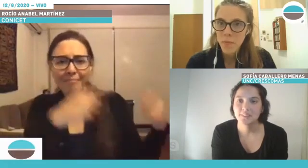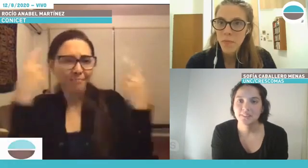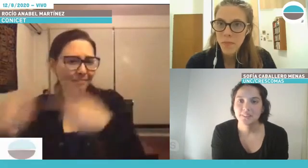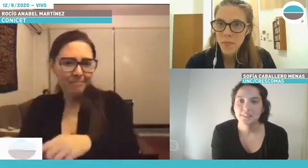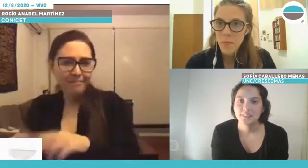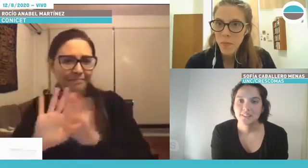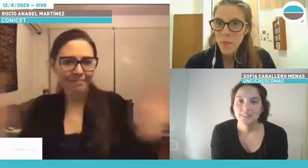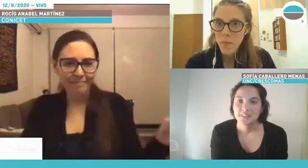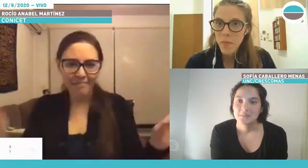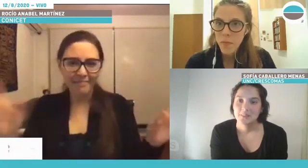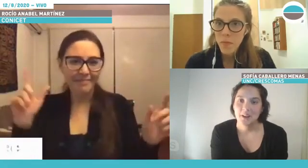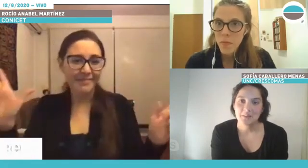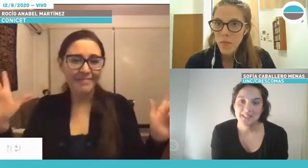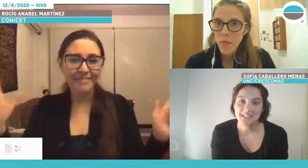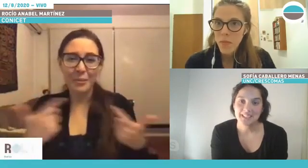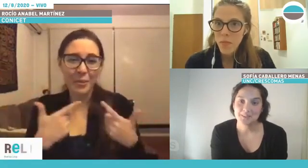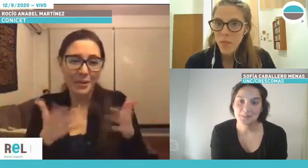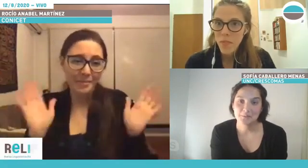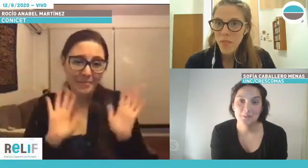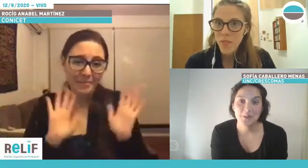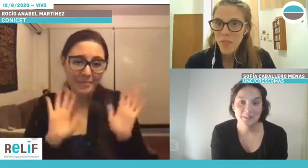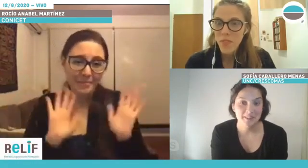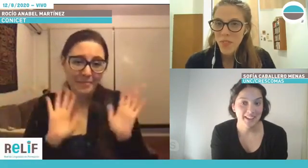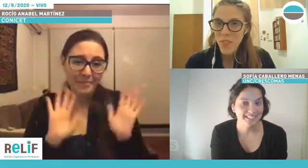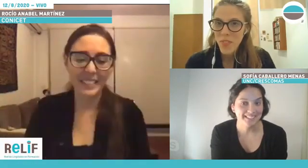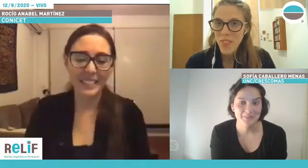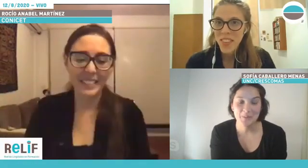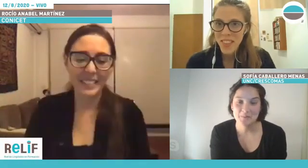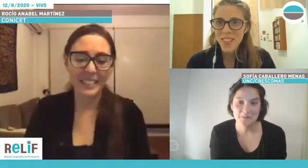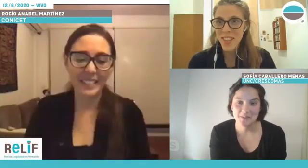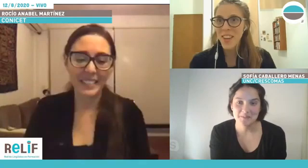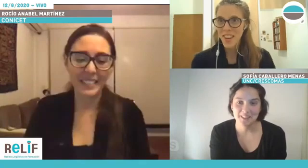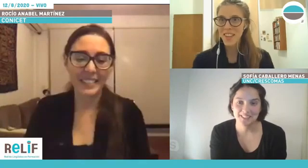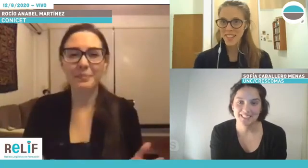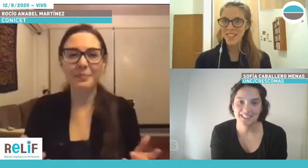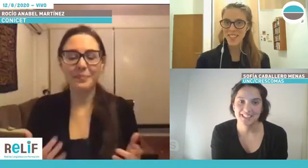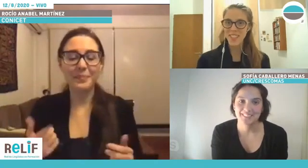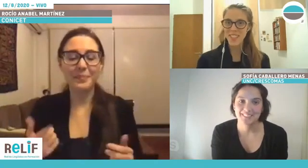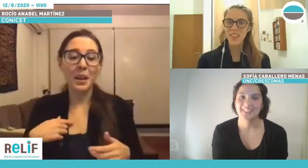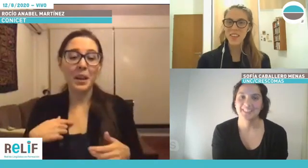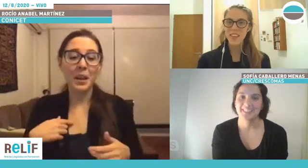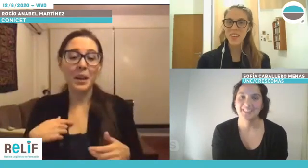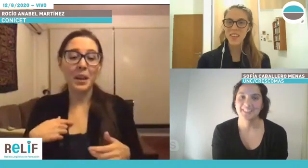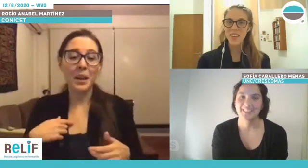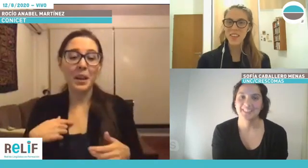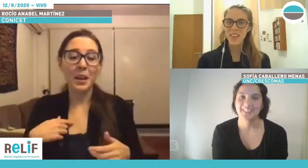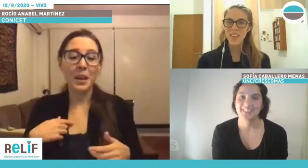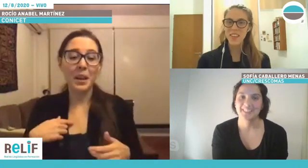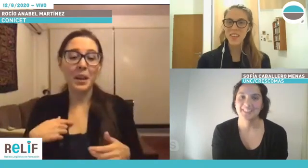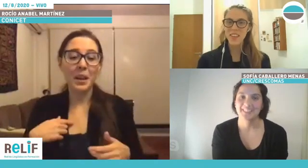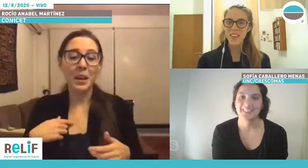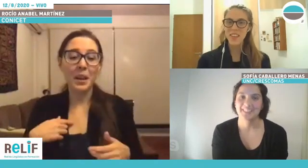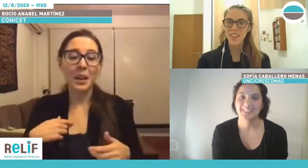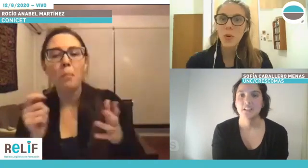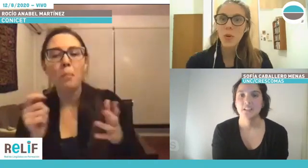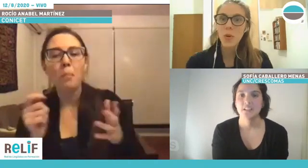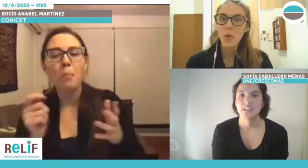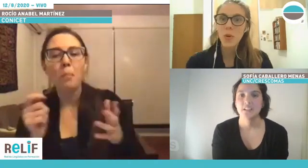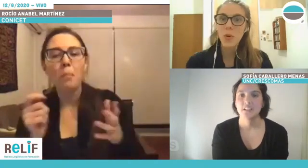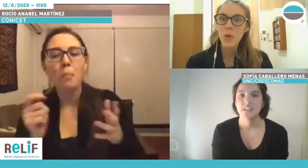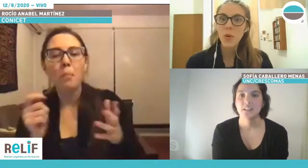Increíble. Ahora viste que son muy diferentes, muy Sí, diferentes las sí. lenguas orales.